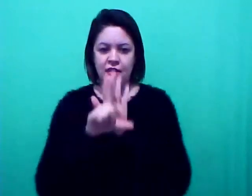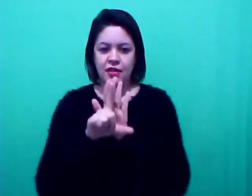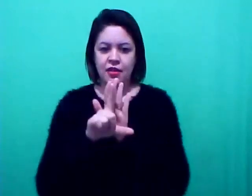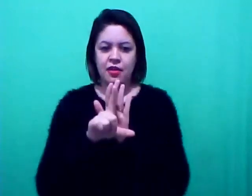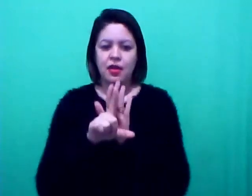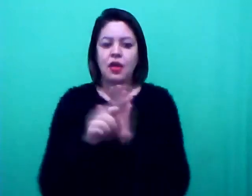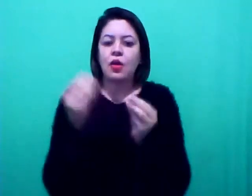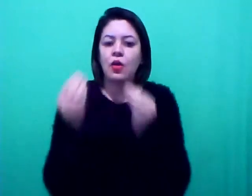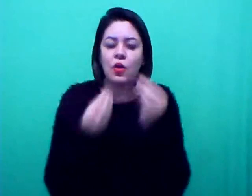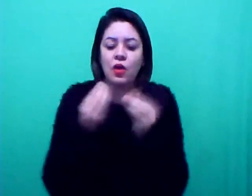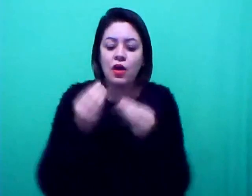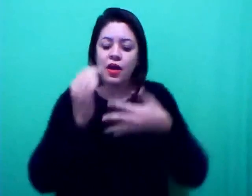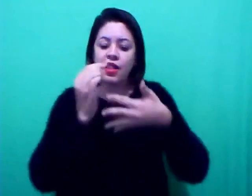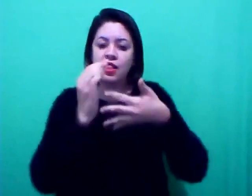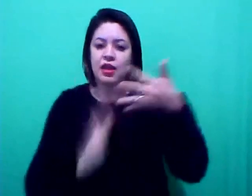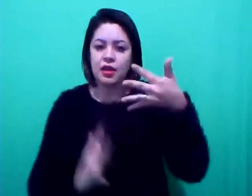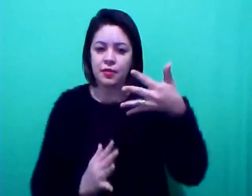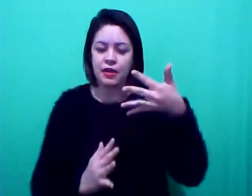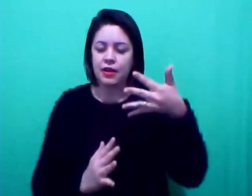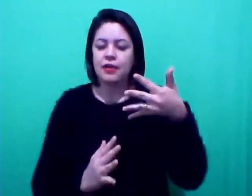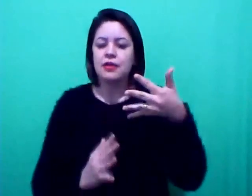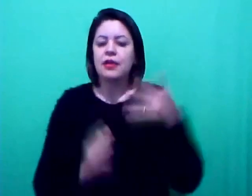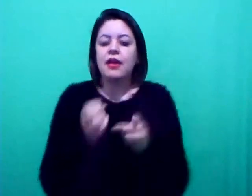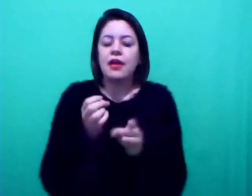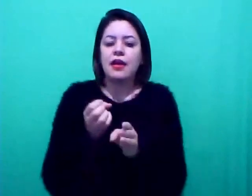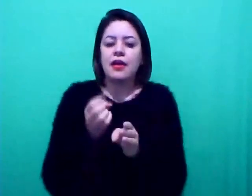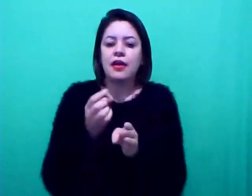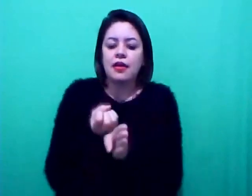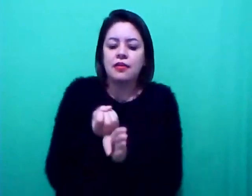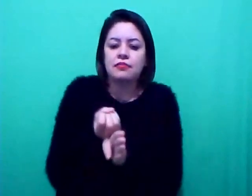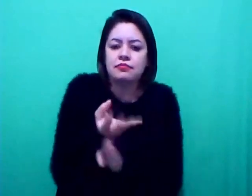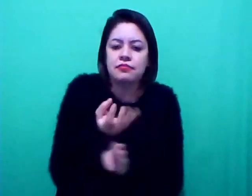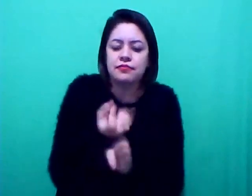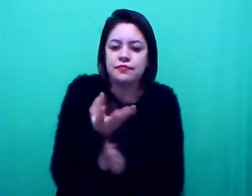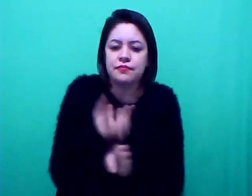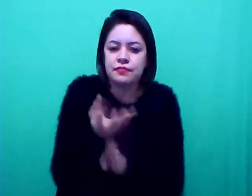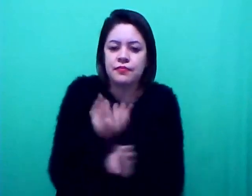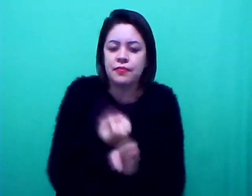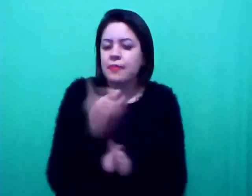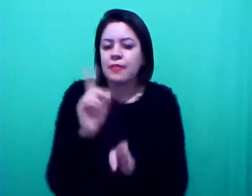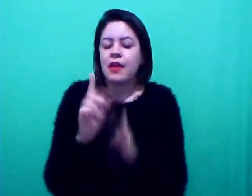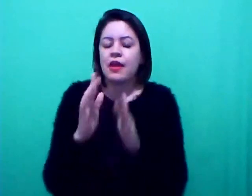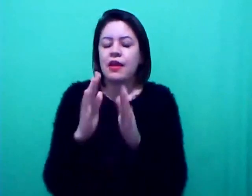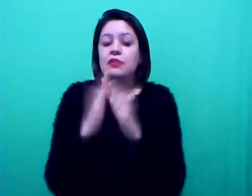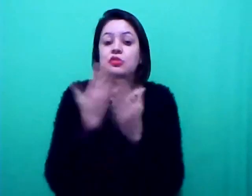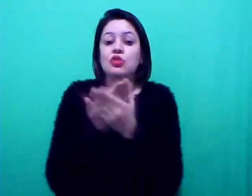É que existam projetos que tenha disciplina de Libras para ser ofertada na